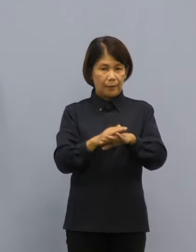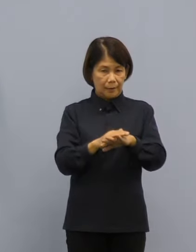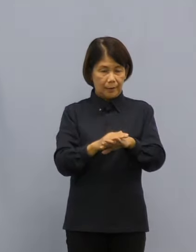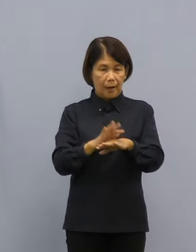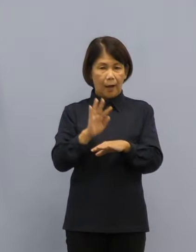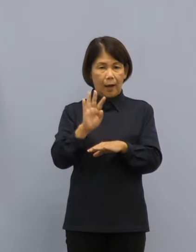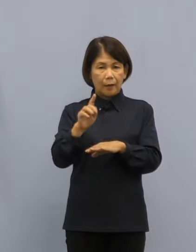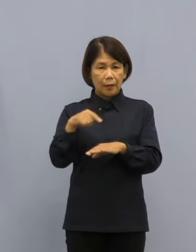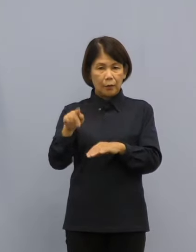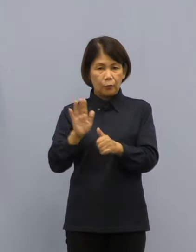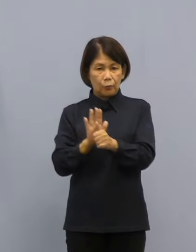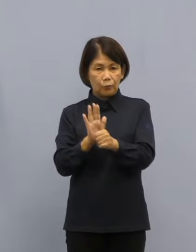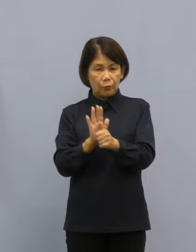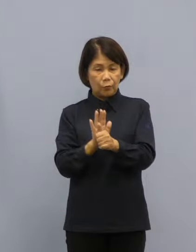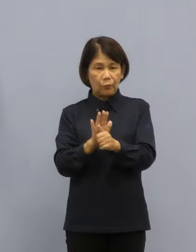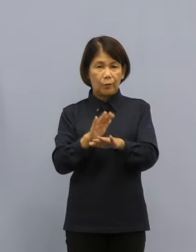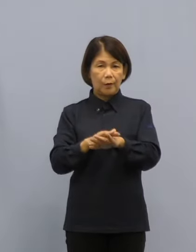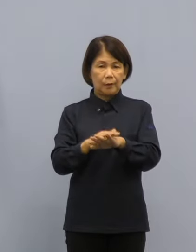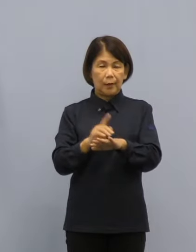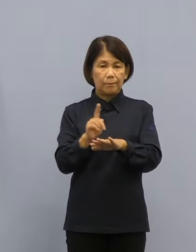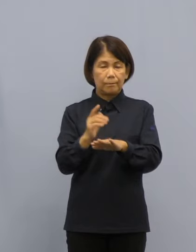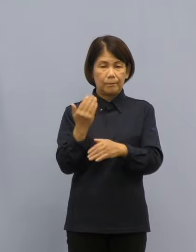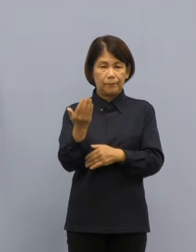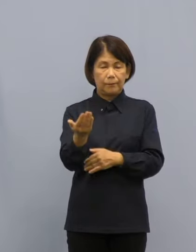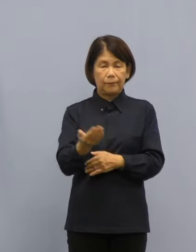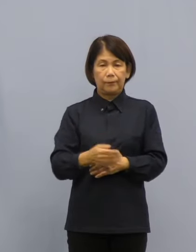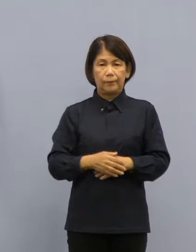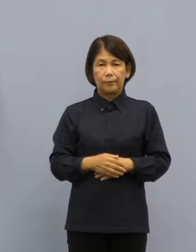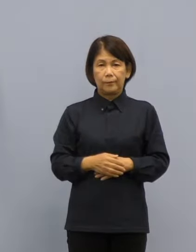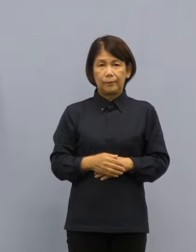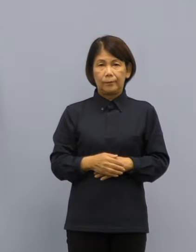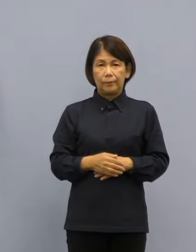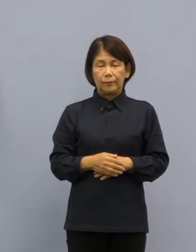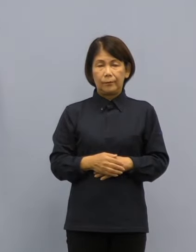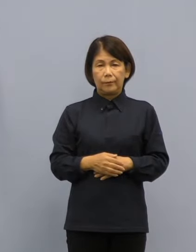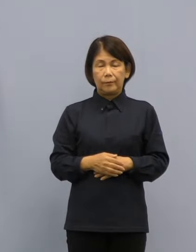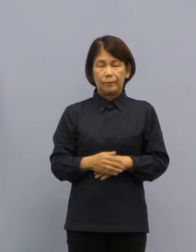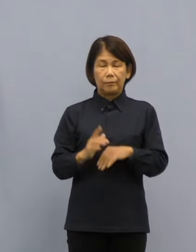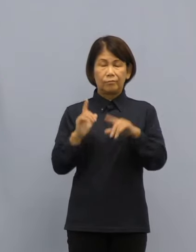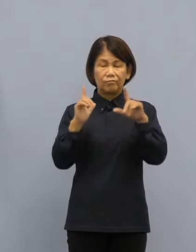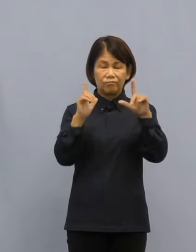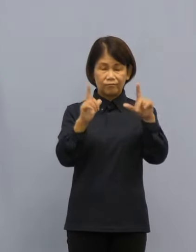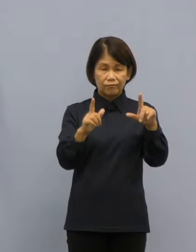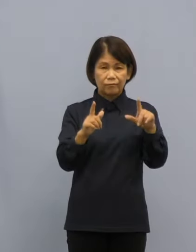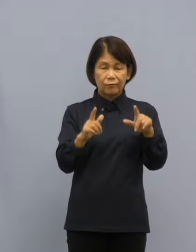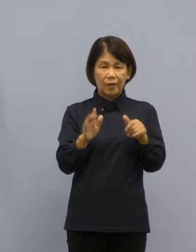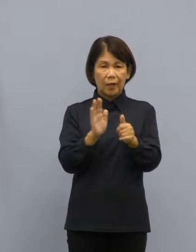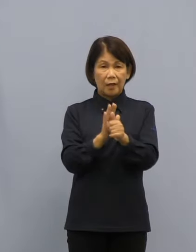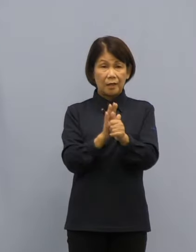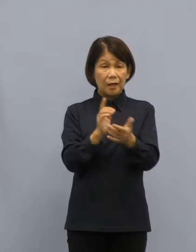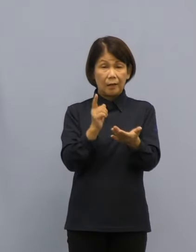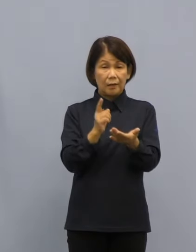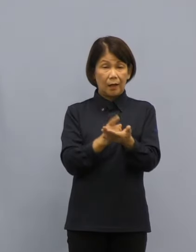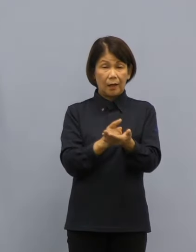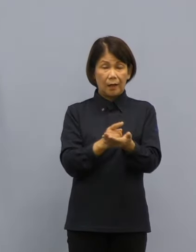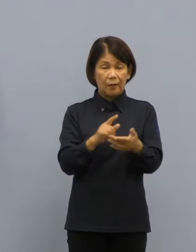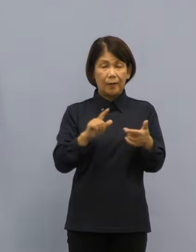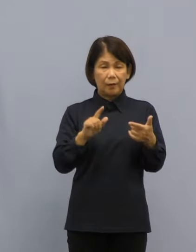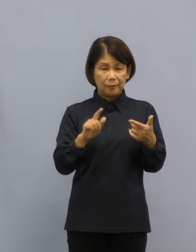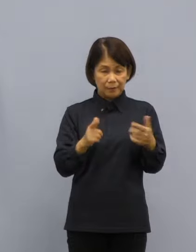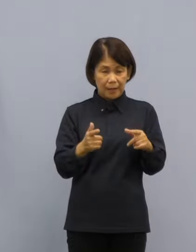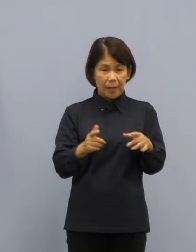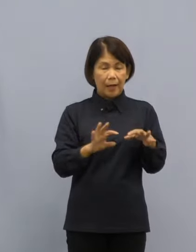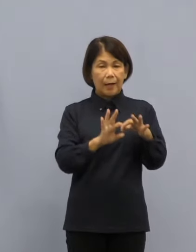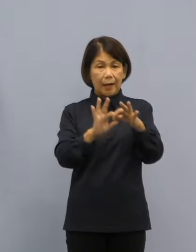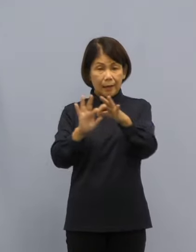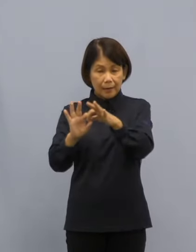か支援とか考えていることがあれば教えてください。 支援だけではないかなと思いますけど連携をしていろんな取り組みもやっていく